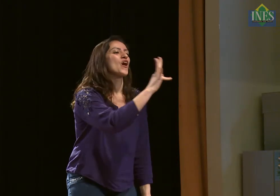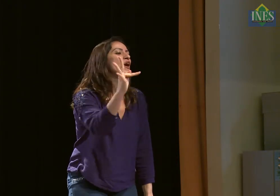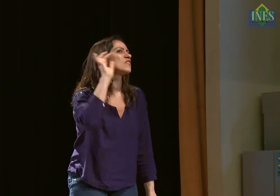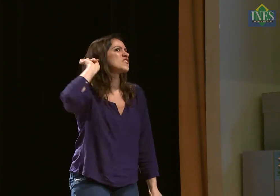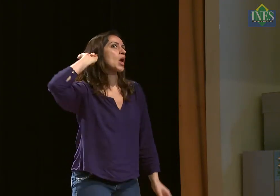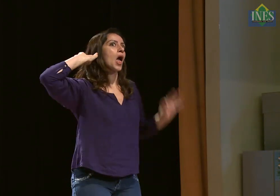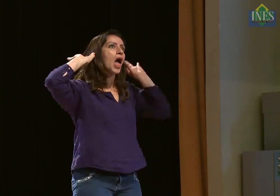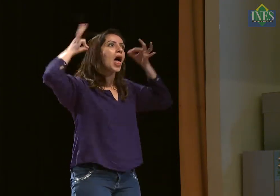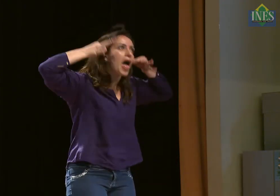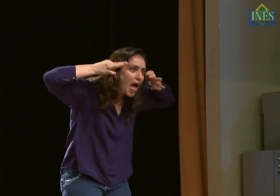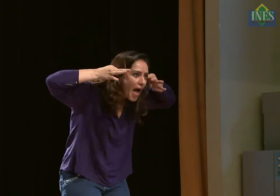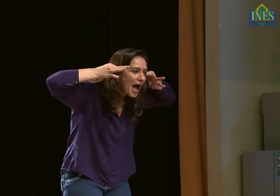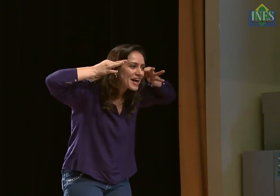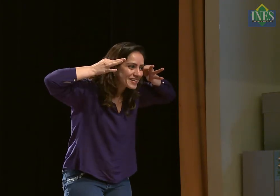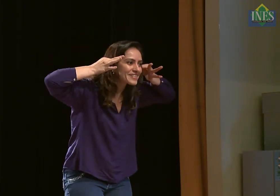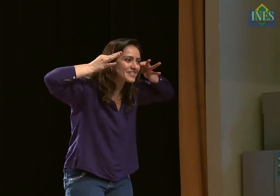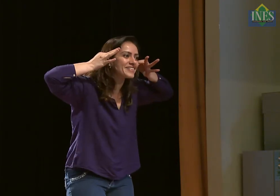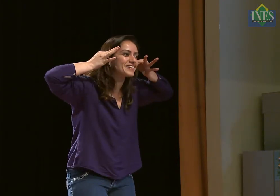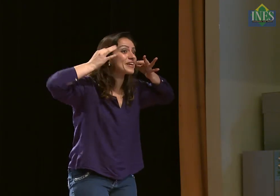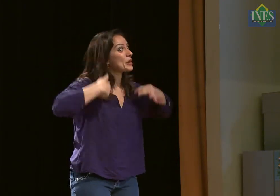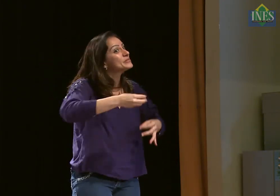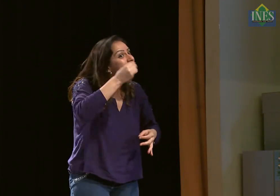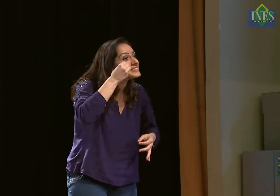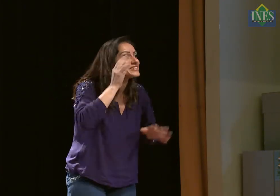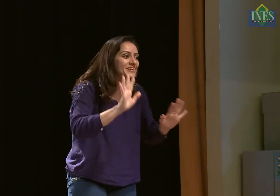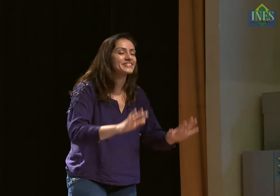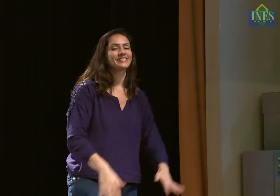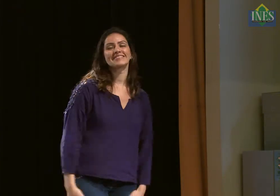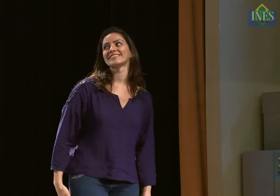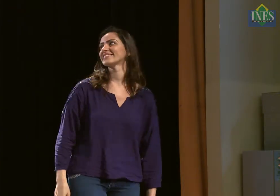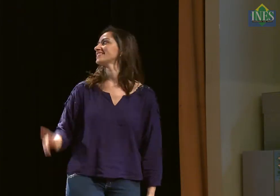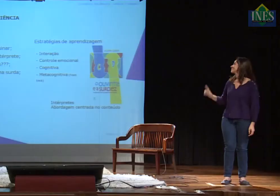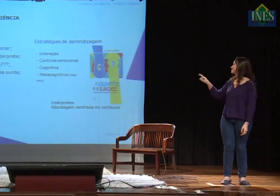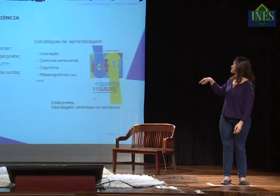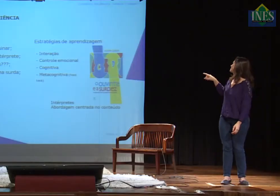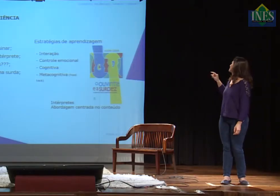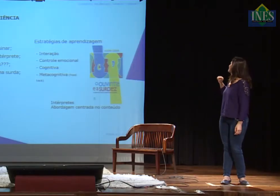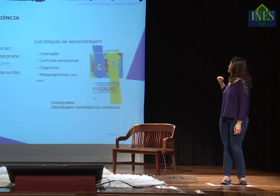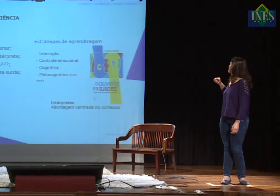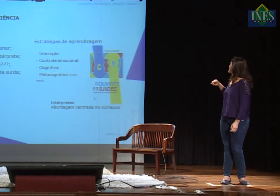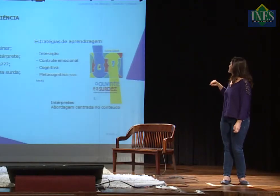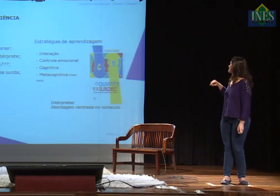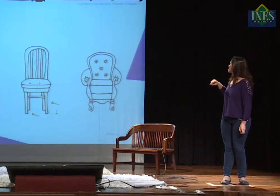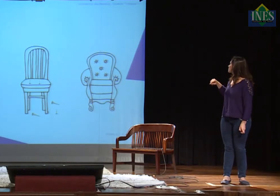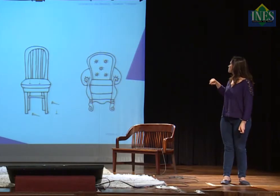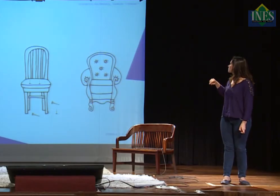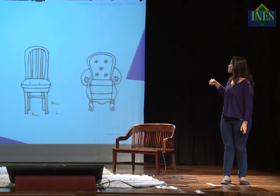tento ficar como se eu fosse desligar os meus ouvidos, né? Ficar off, somente usando a língua de sinais.